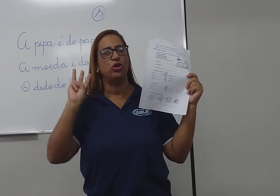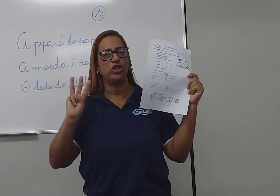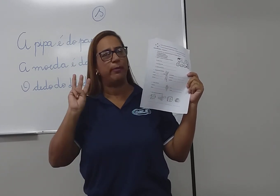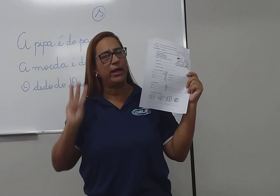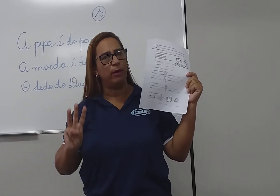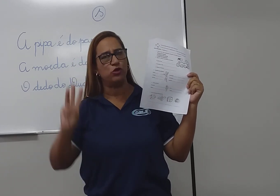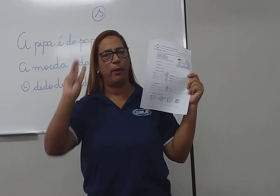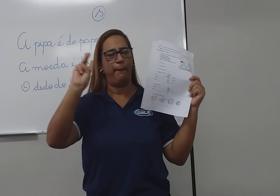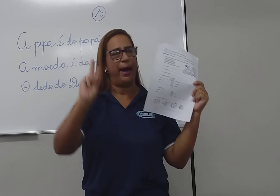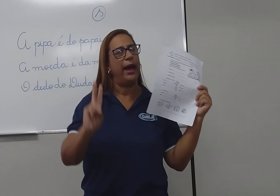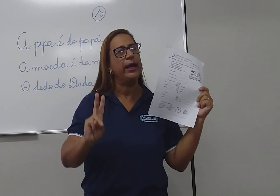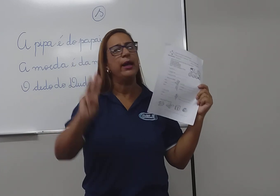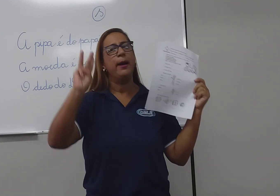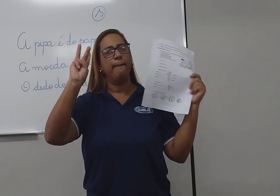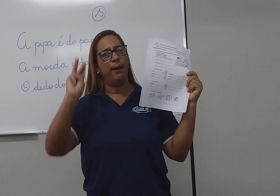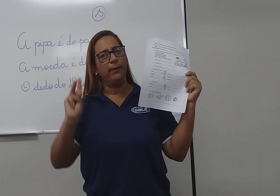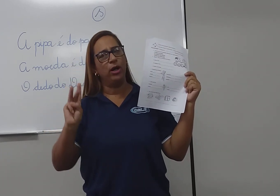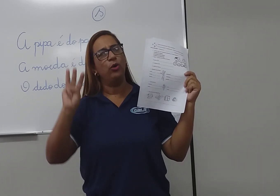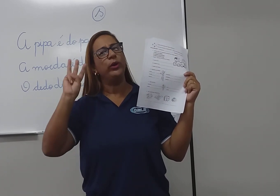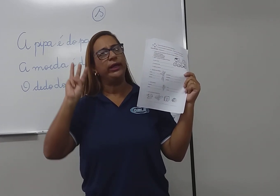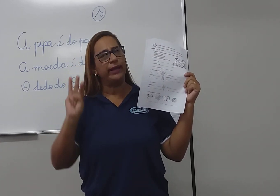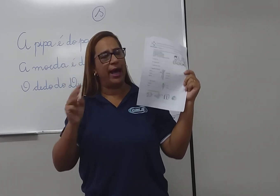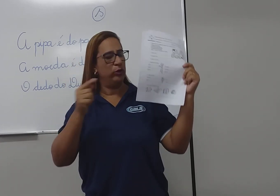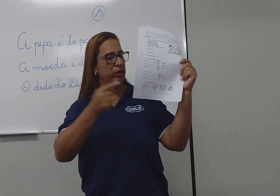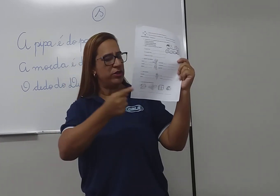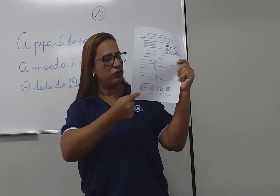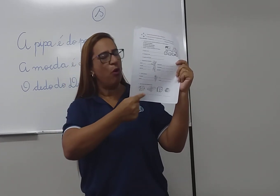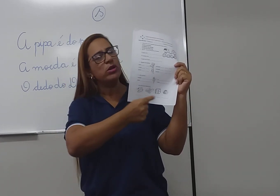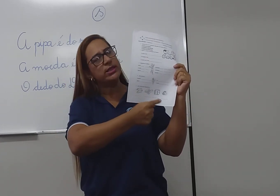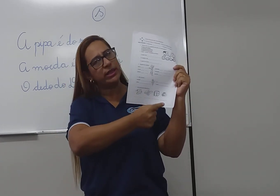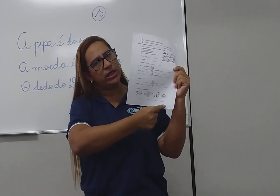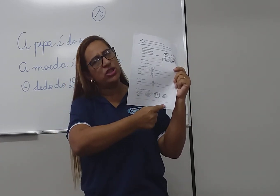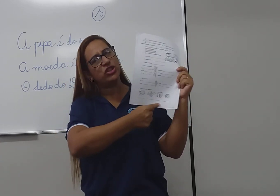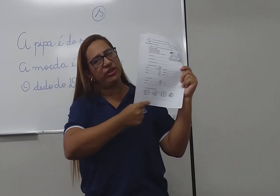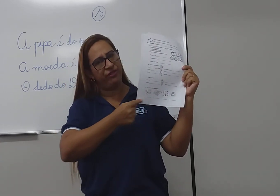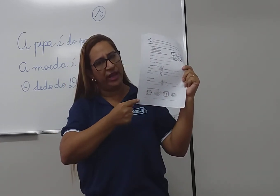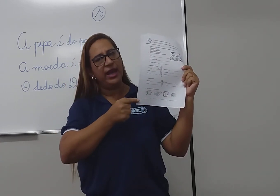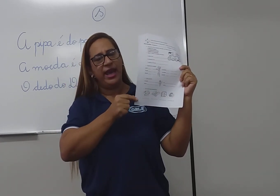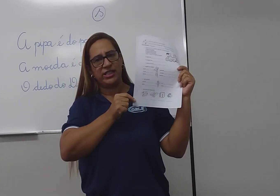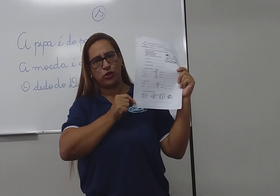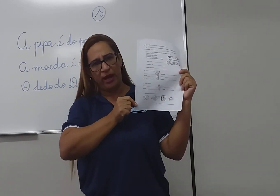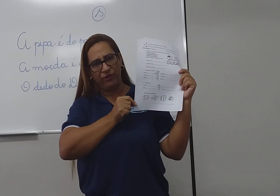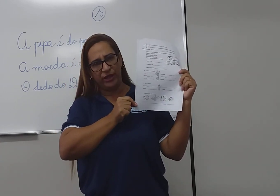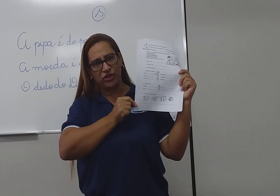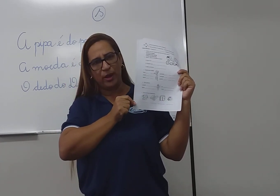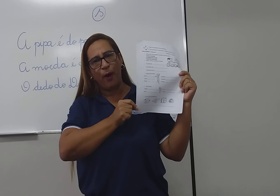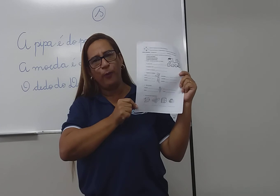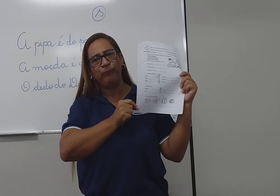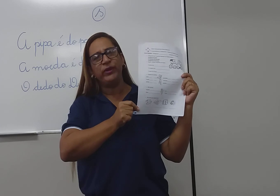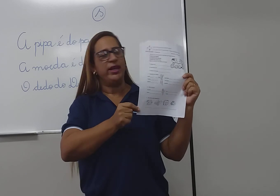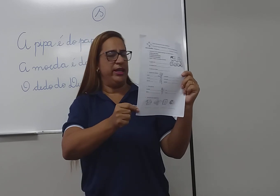nós trabalhamos. Papai, mamão e dado, que vocês vão conseguir escrever essas palavrinhas, tá bom?